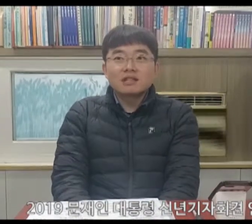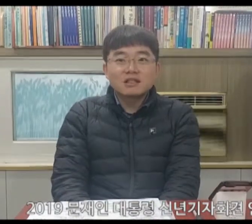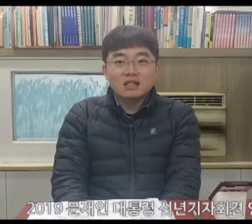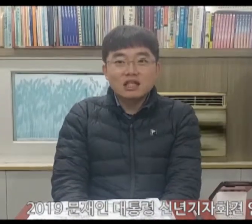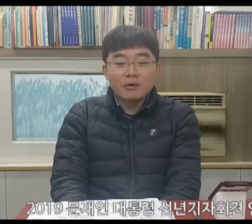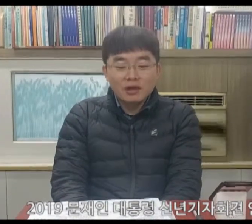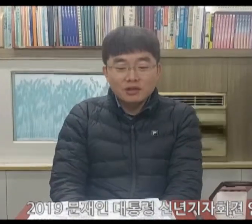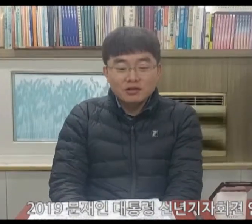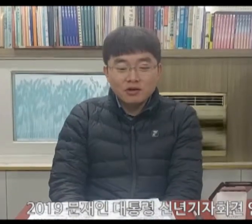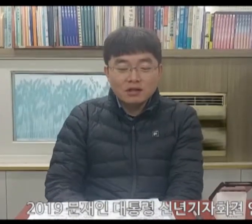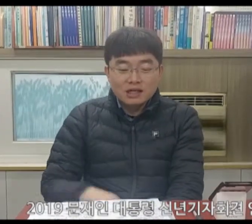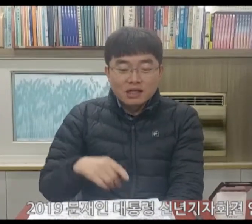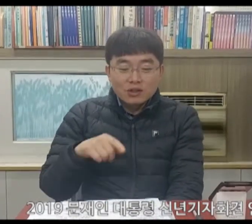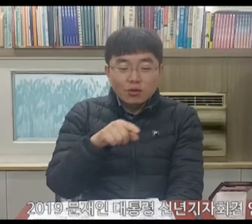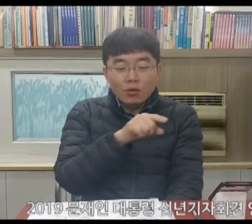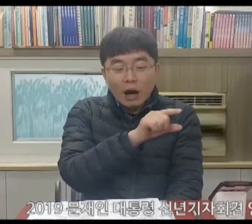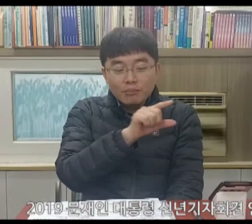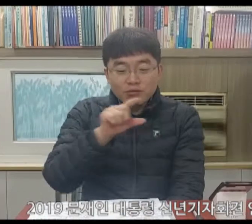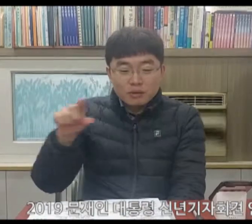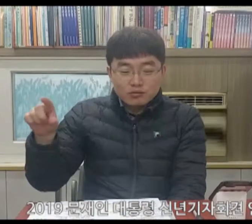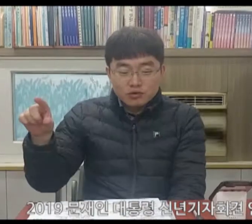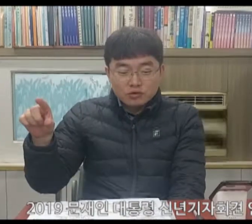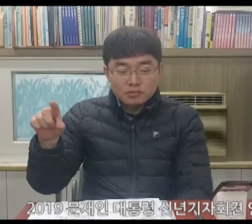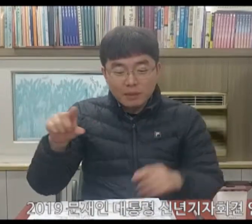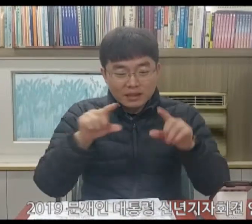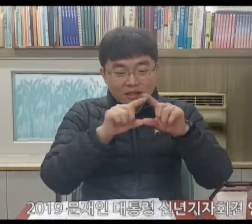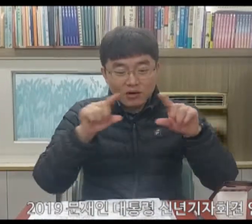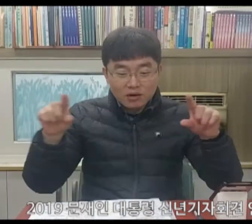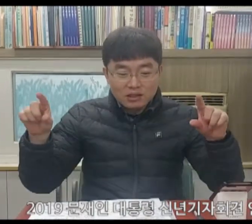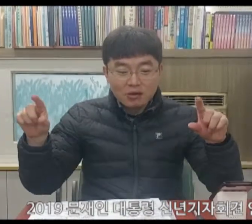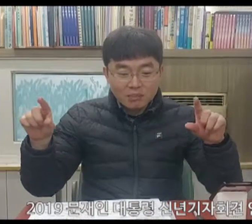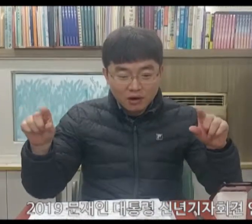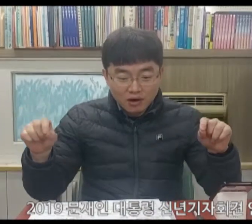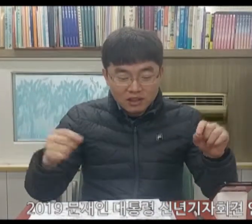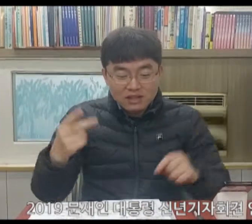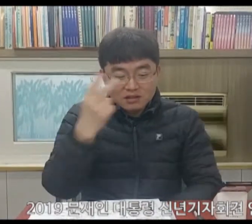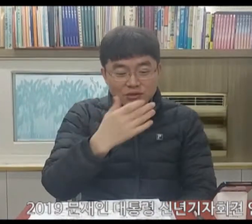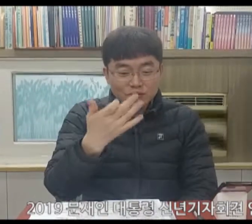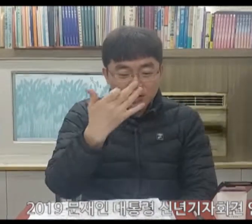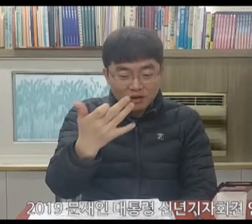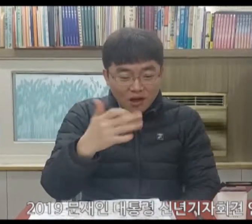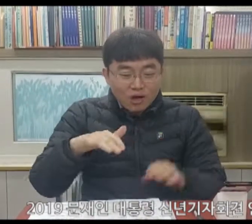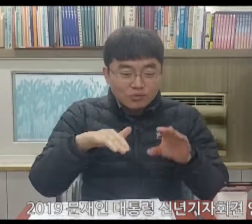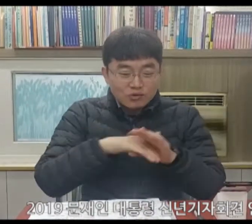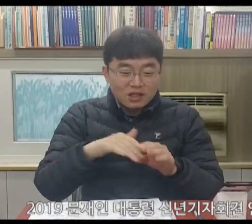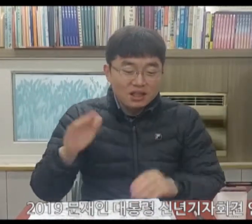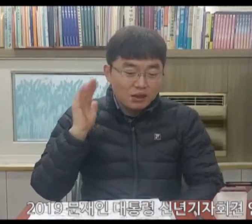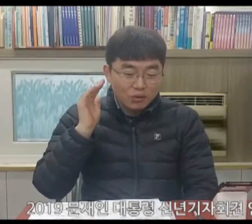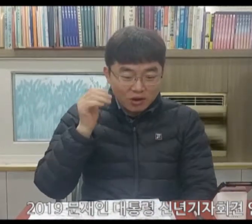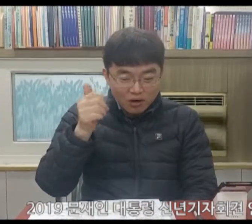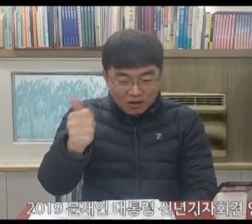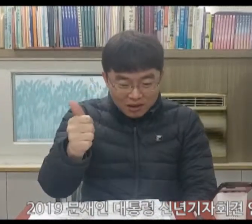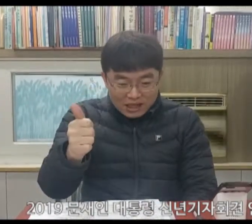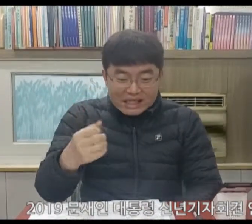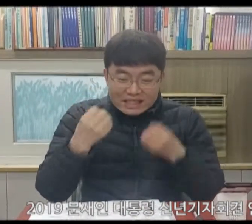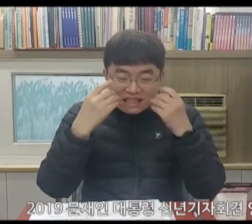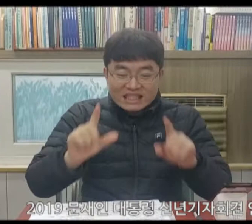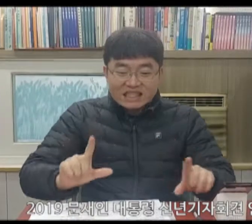신년 기자회견 연설을 요거 앞부분만 따서 그대로 하면 2019년 문재인 대통령